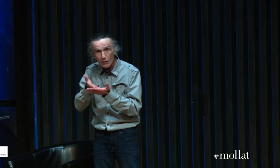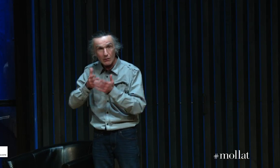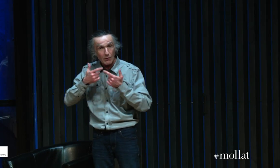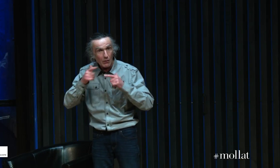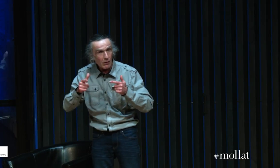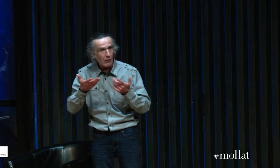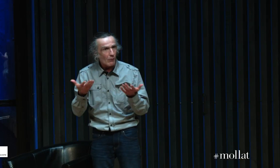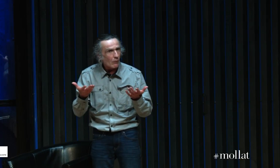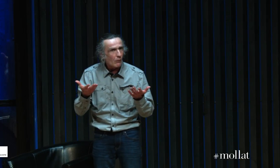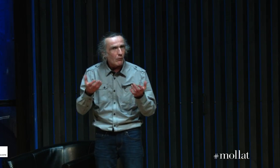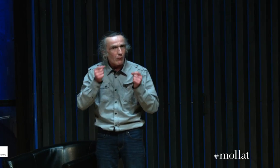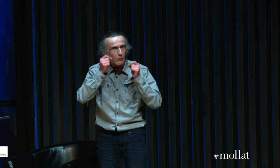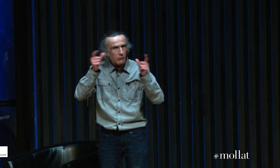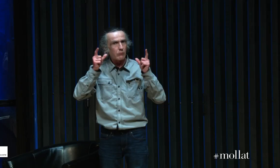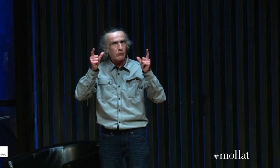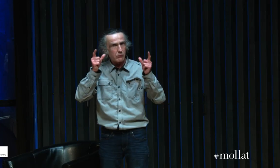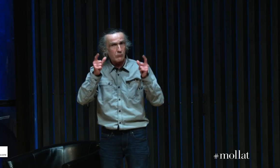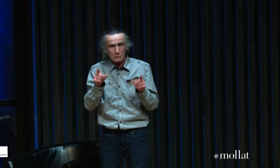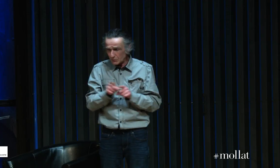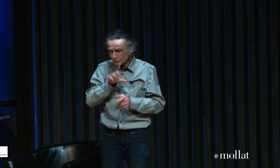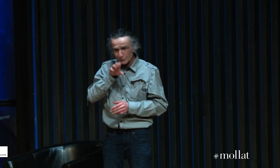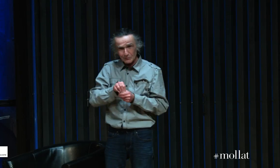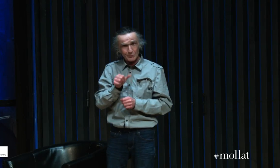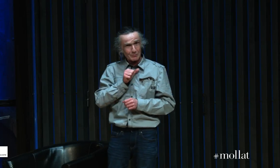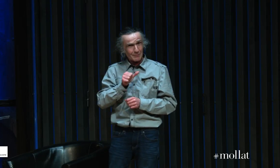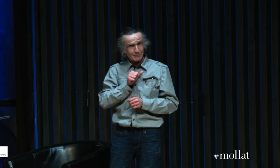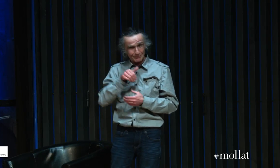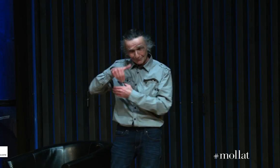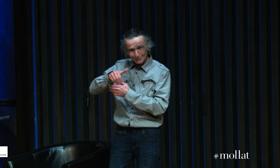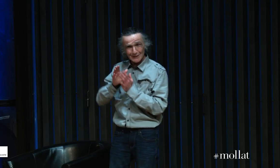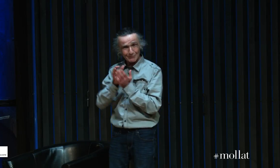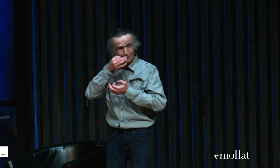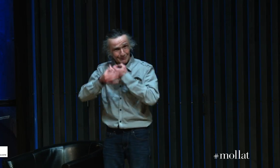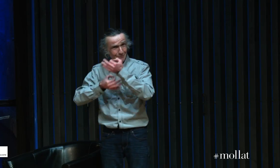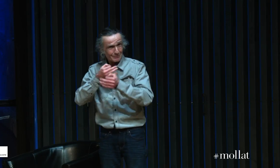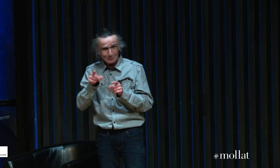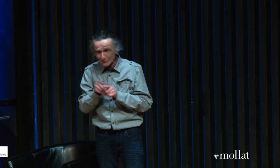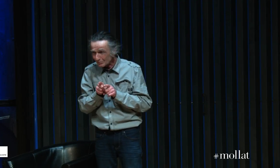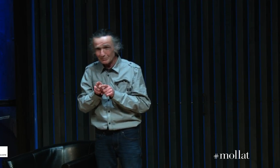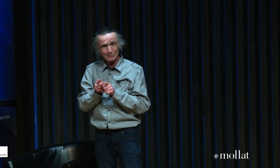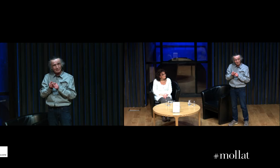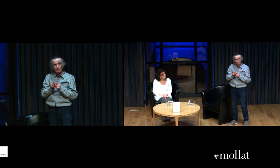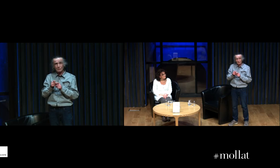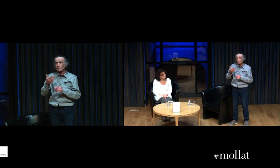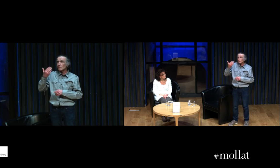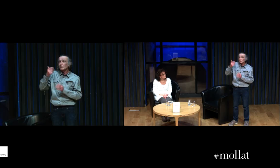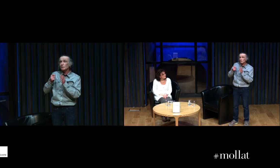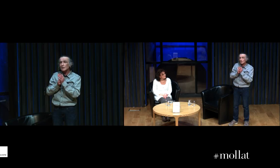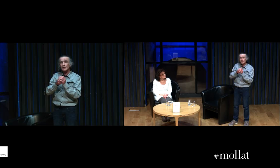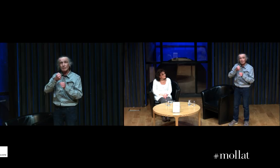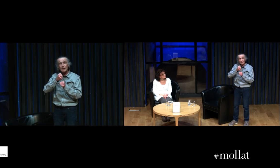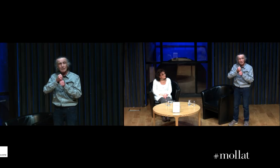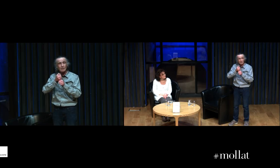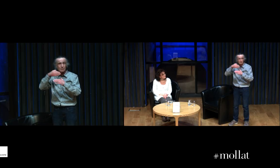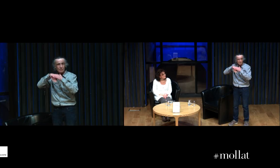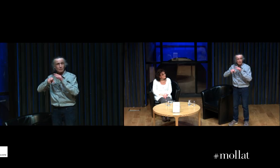tas de choses. Et à chaque âge, découvrir une langue, sa langue, une langue naturelle, c'est très étonnant. Même moi-même, d'ailleurs, je l'ai un peu